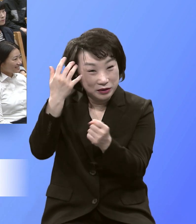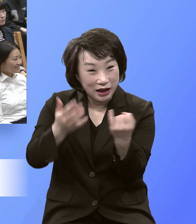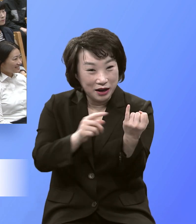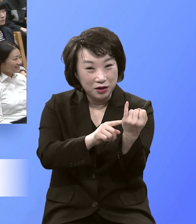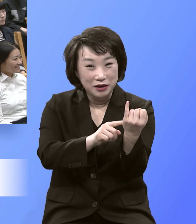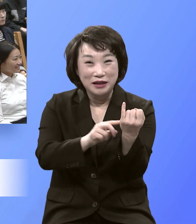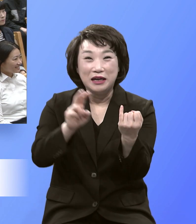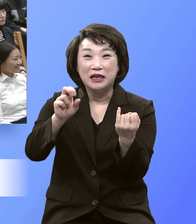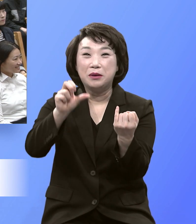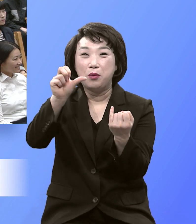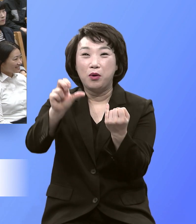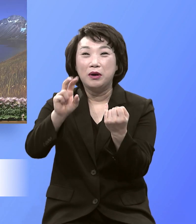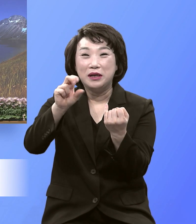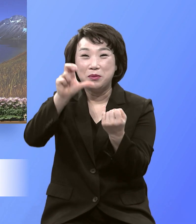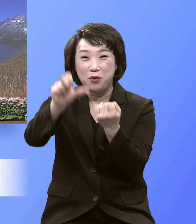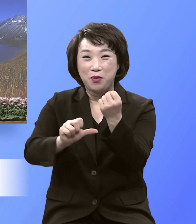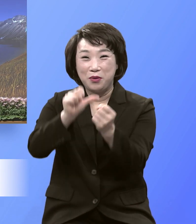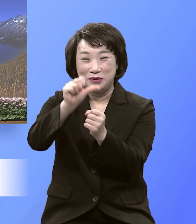25년.